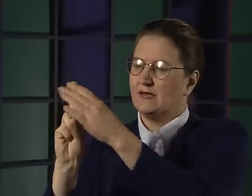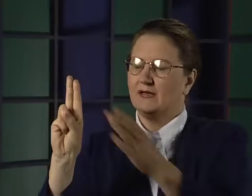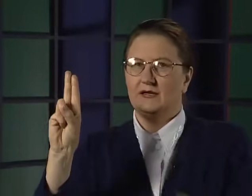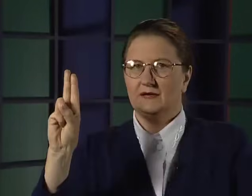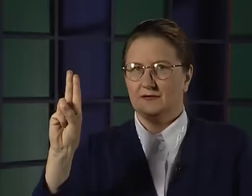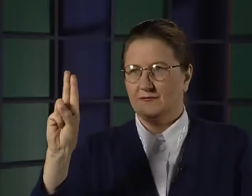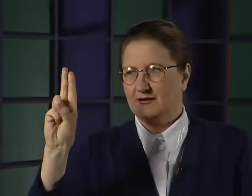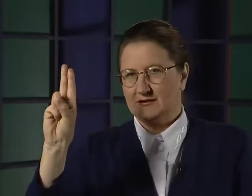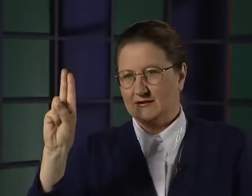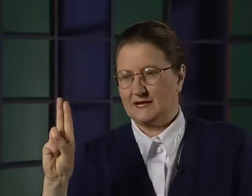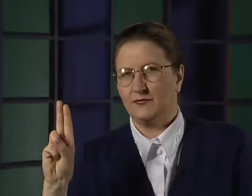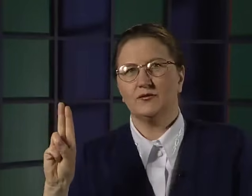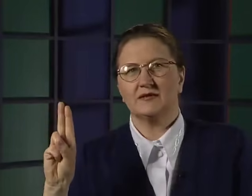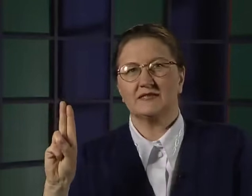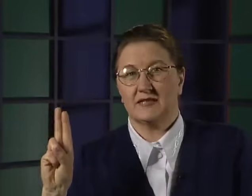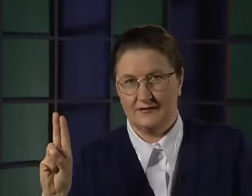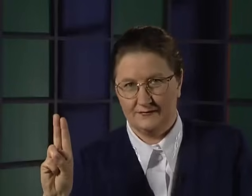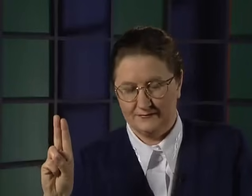И вниз. Буква «Ц».